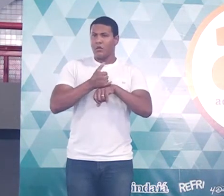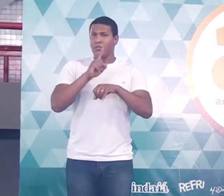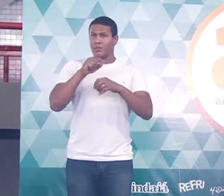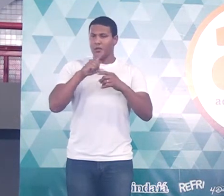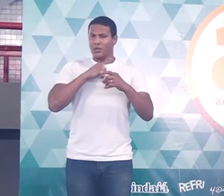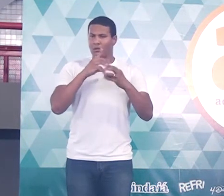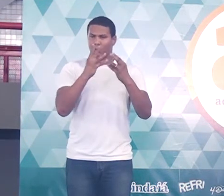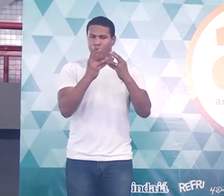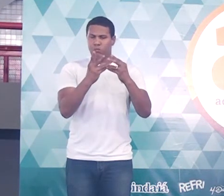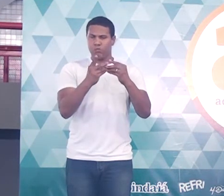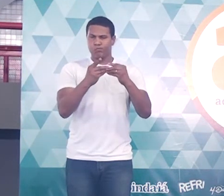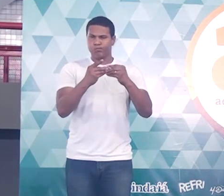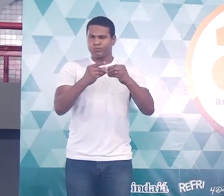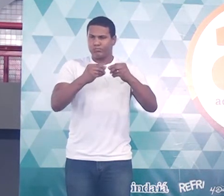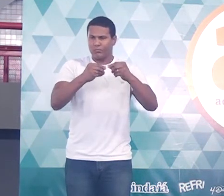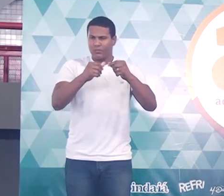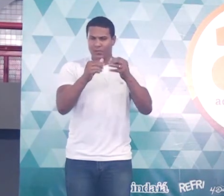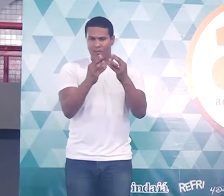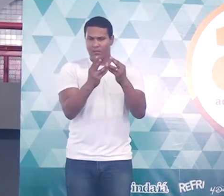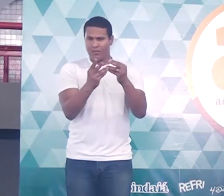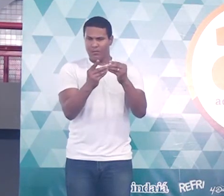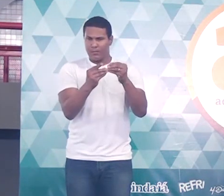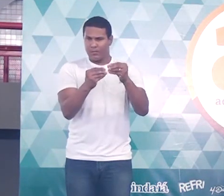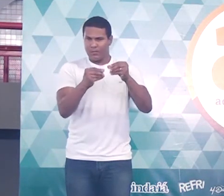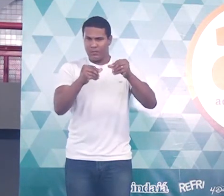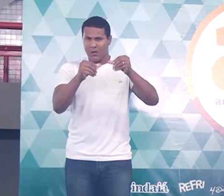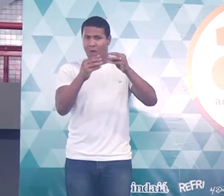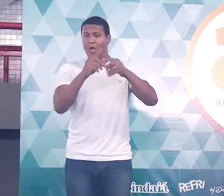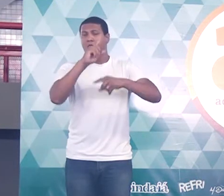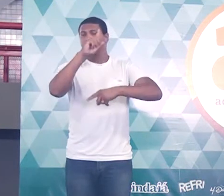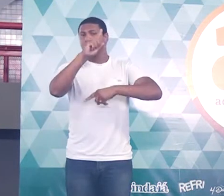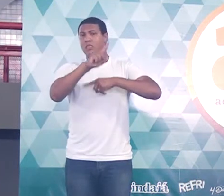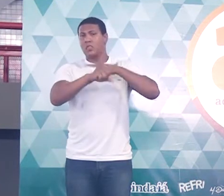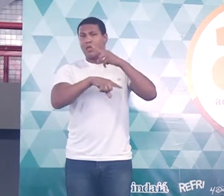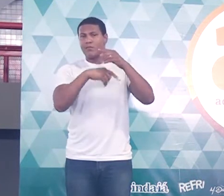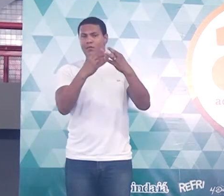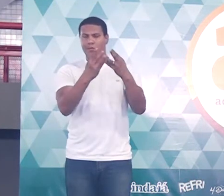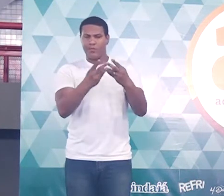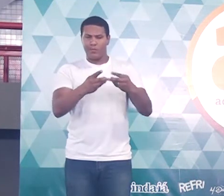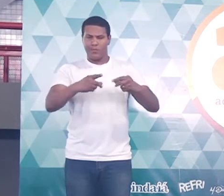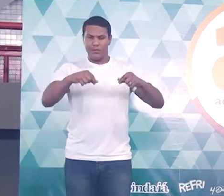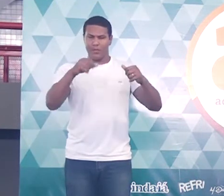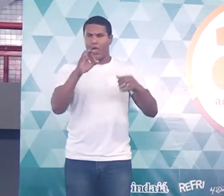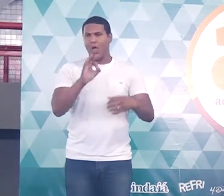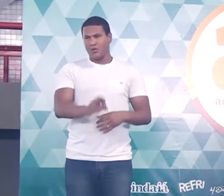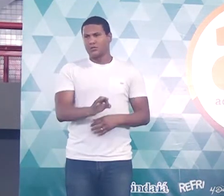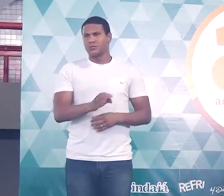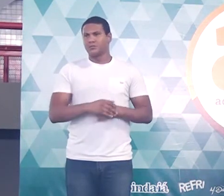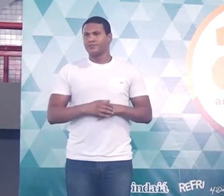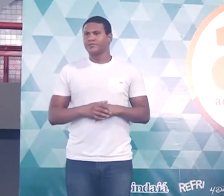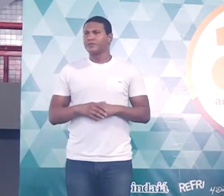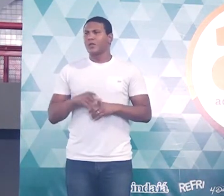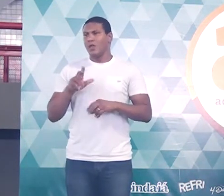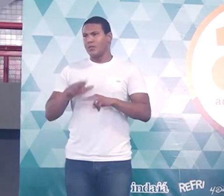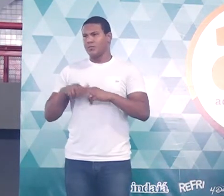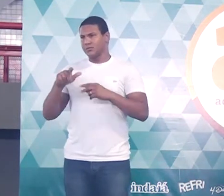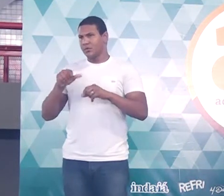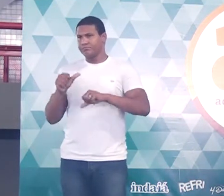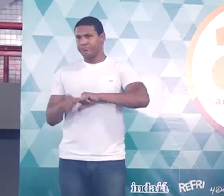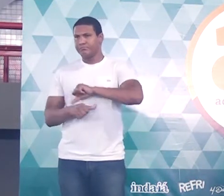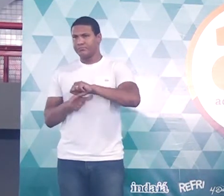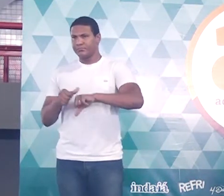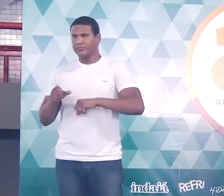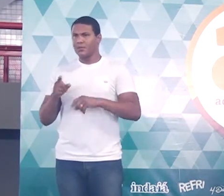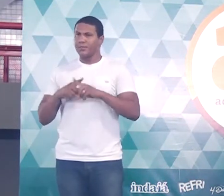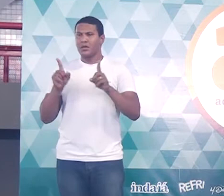derreter, fica aquela gosma, né? E aí depois ele passa a se transformar em líquido. Então, um processo diferente. Mas